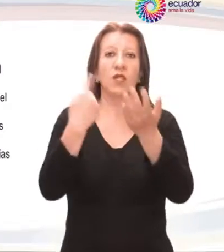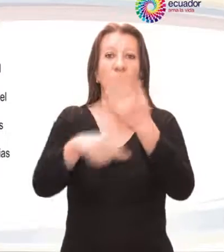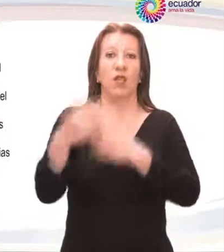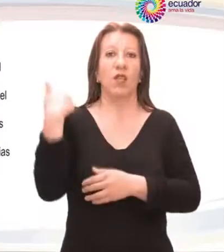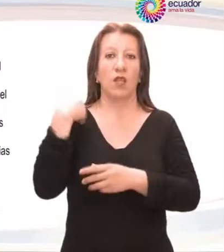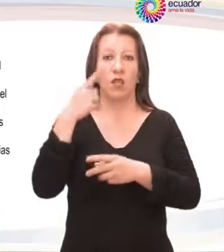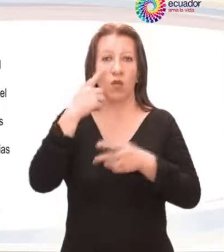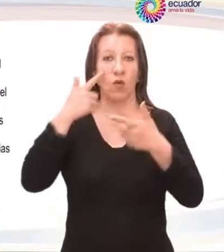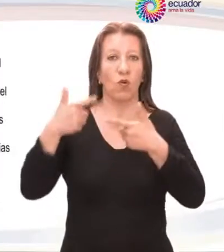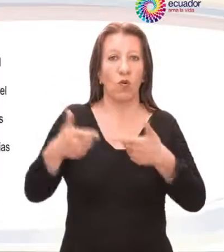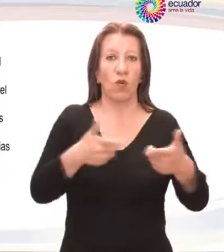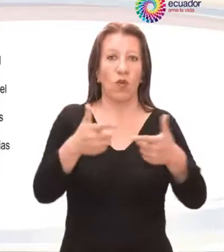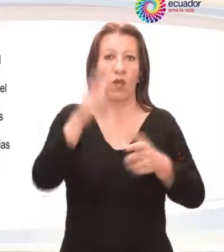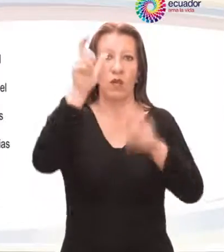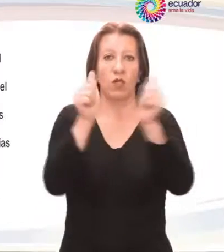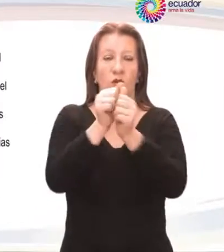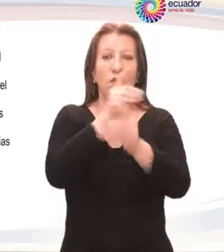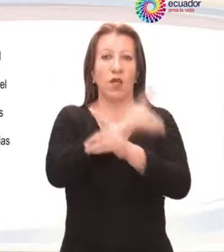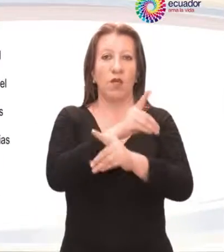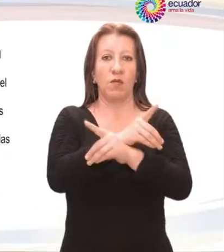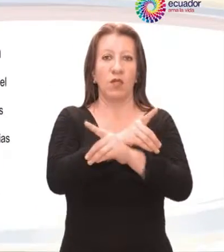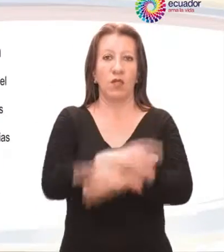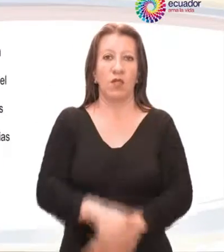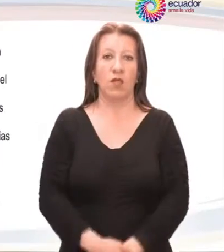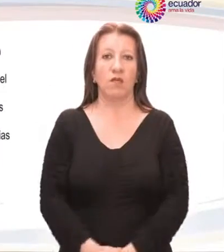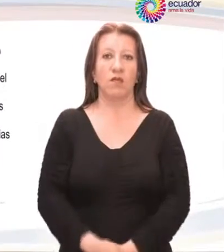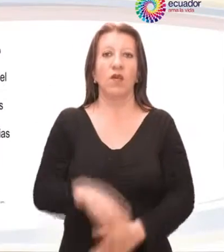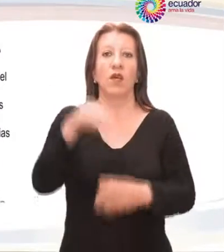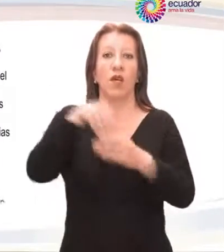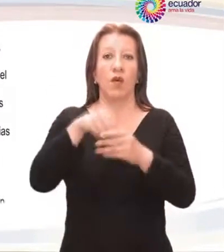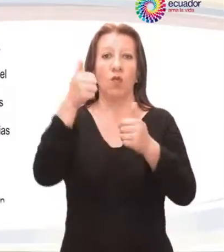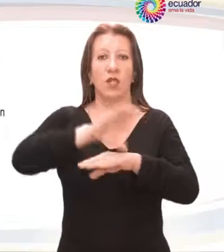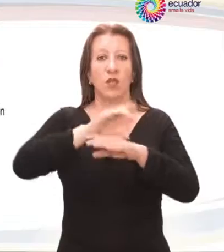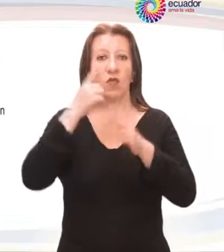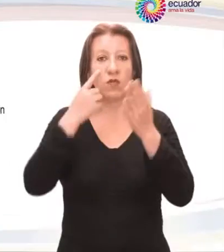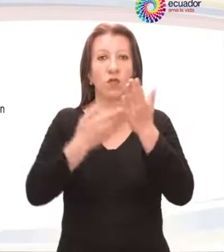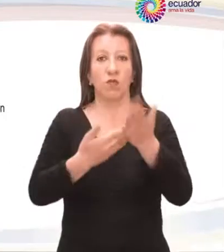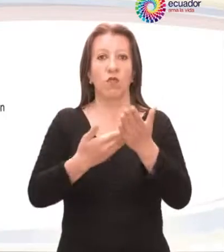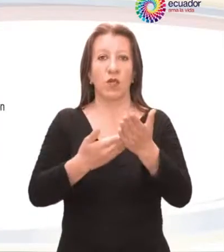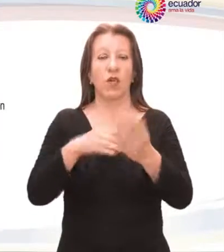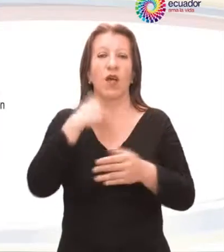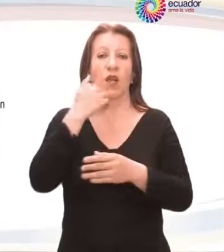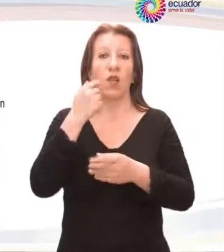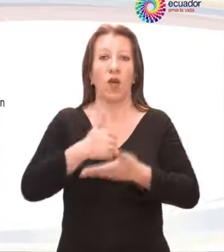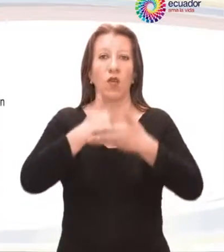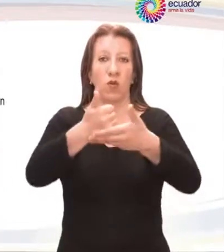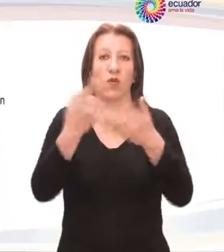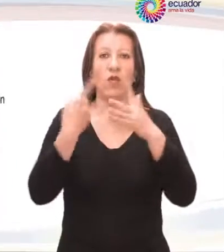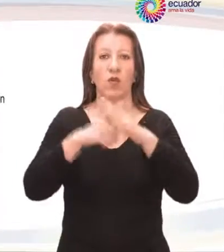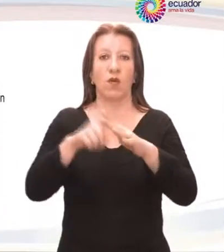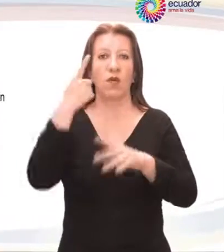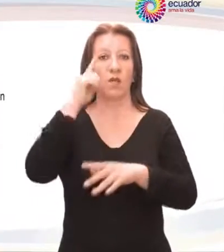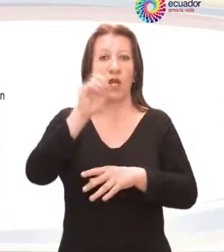Artículo 87. Políticas de promoción y protección social. La Autoridad Nacional